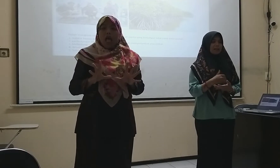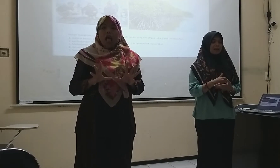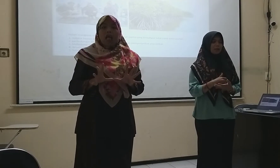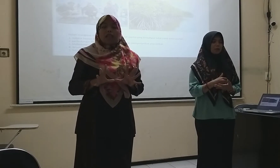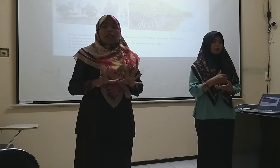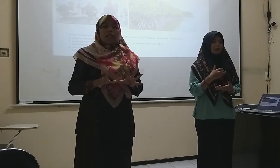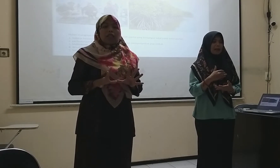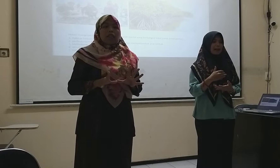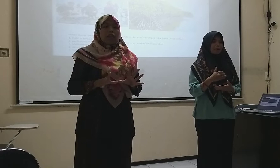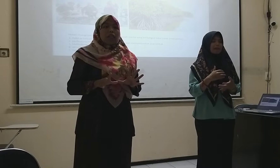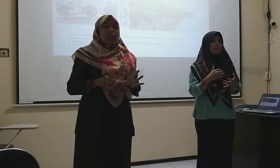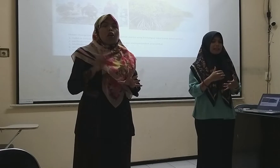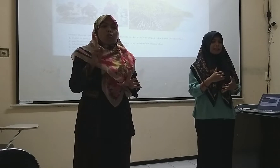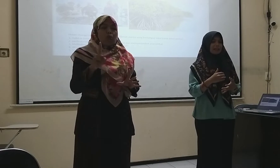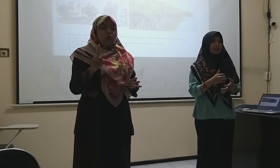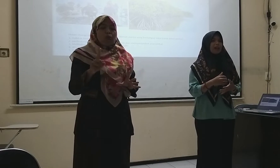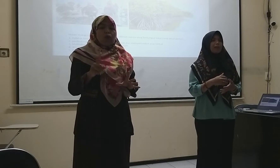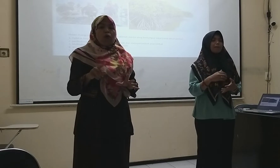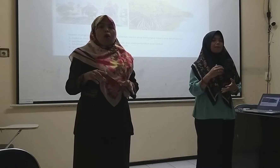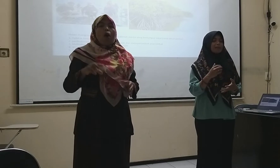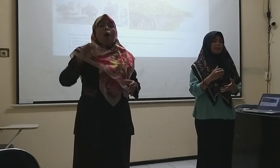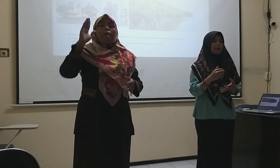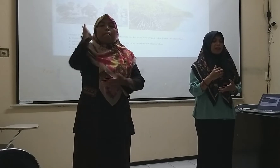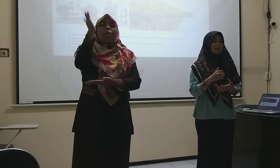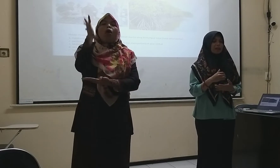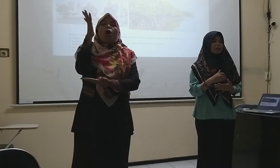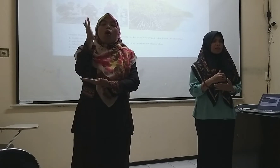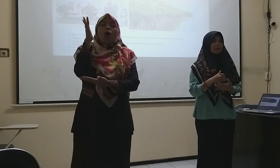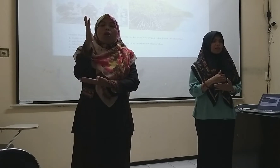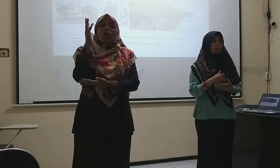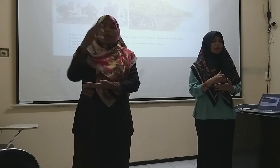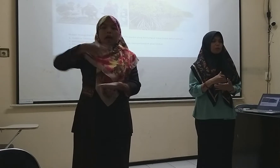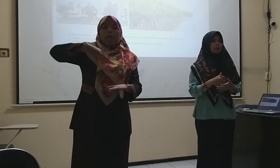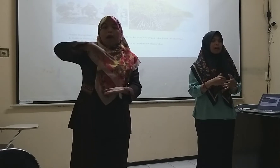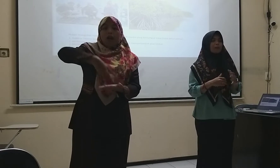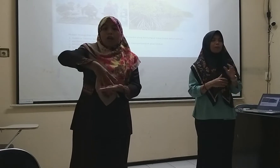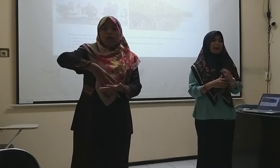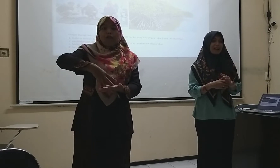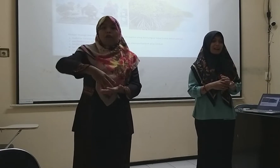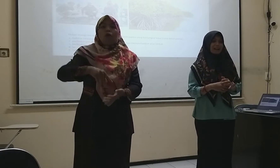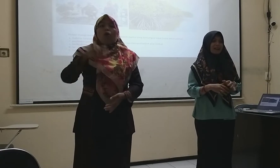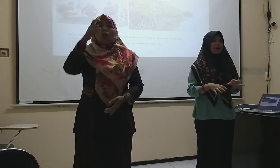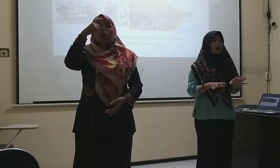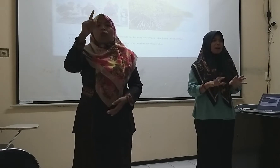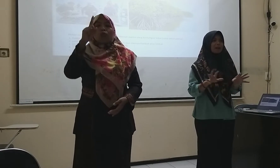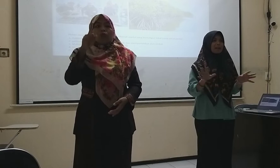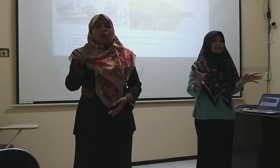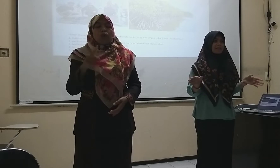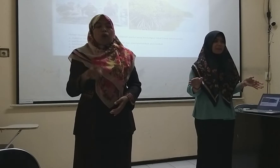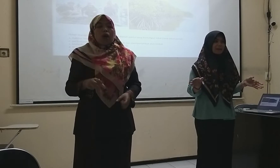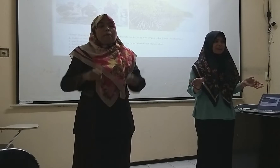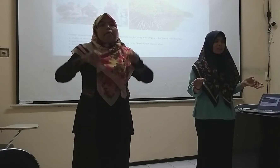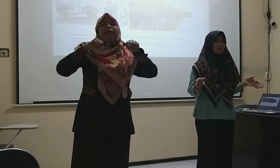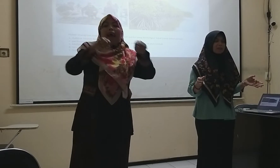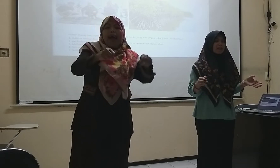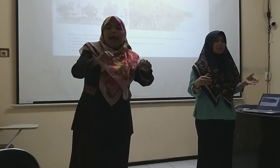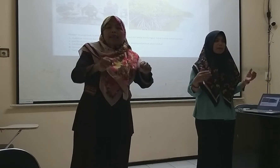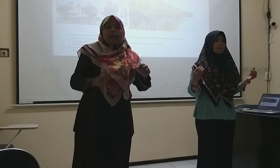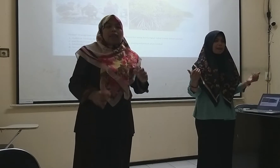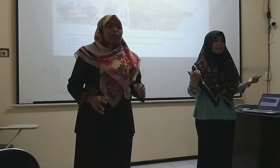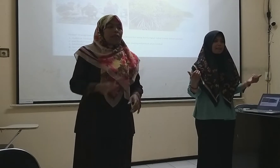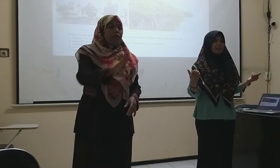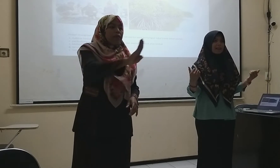Nah, selain untuk menahan banjir, bisa untuk kayu bakar. Nah, warga setempat itu